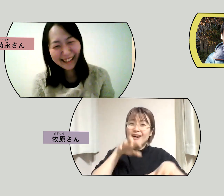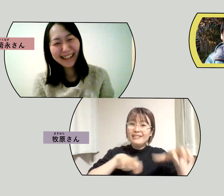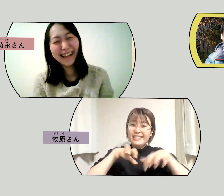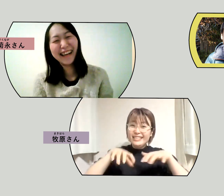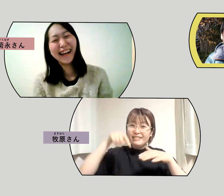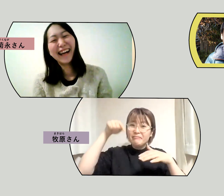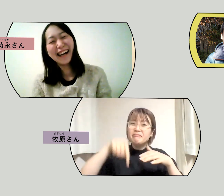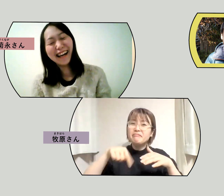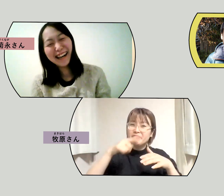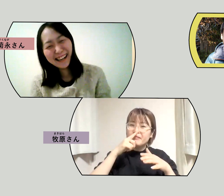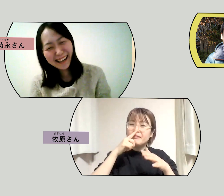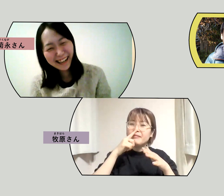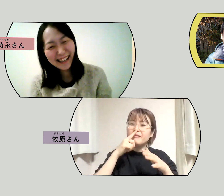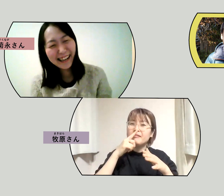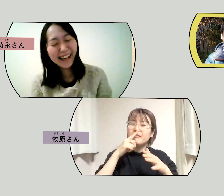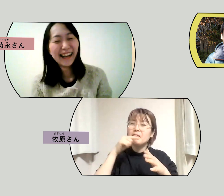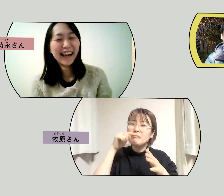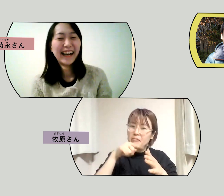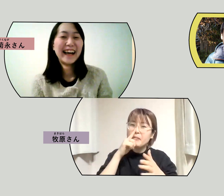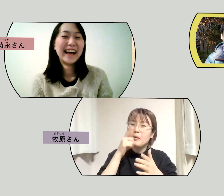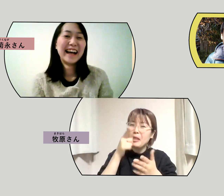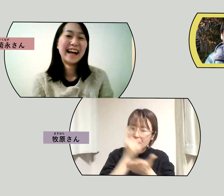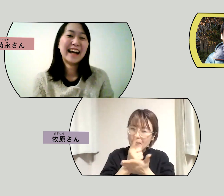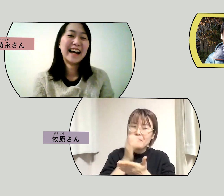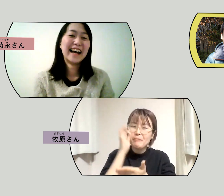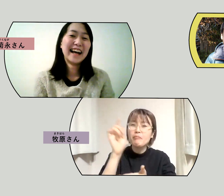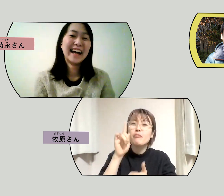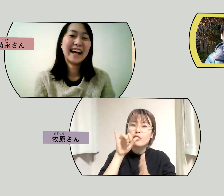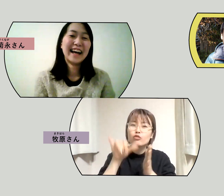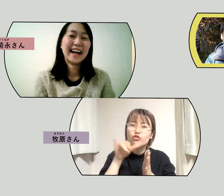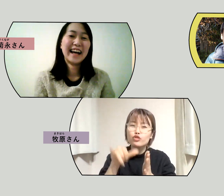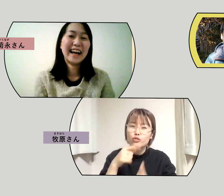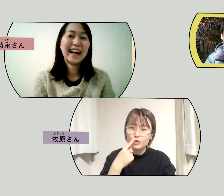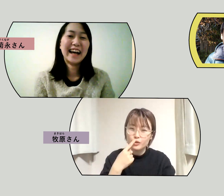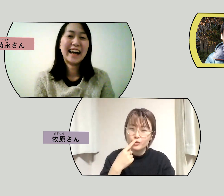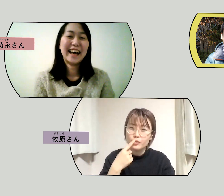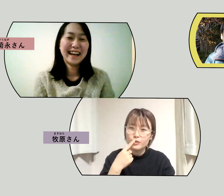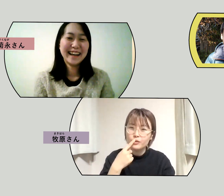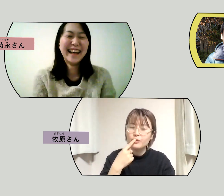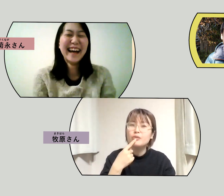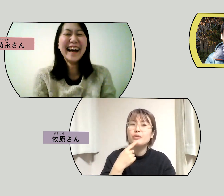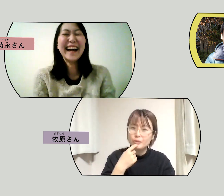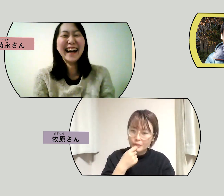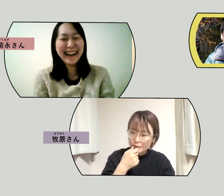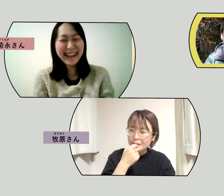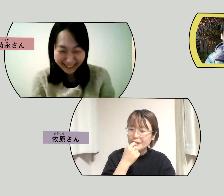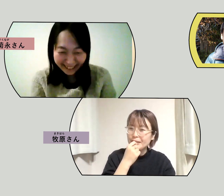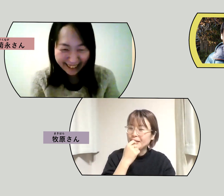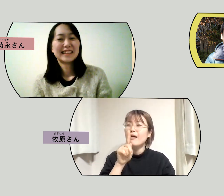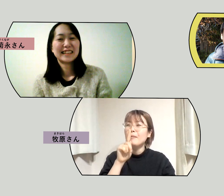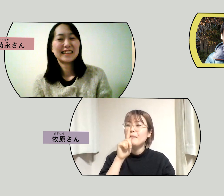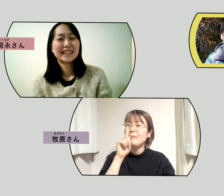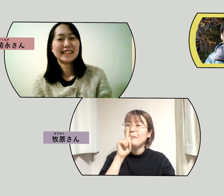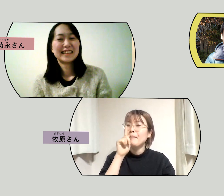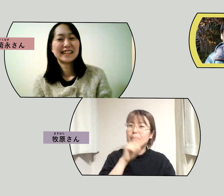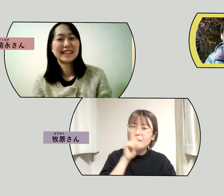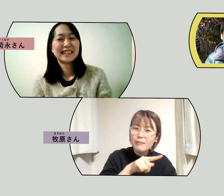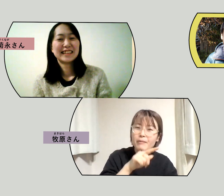牧原です私は忙しい中でもこれだけはっていうのはYouTubeです